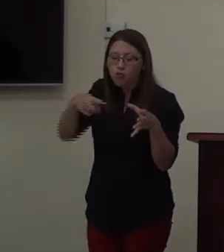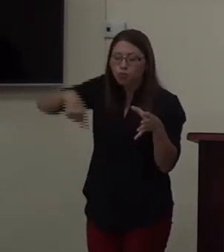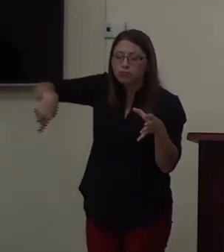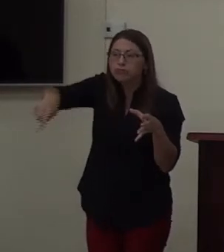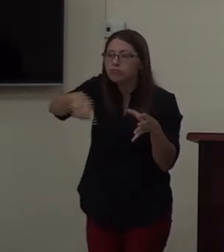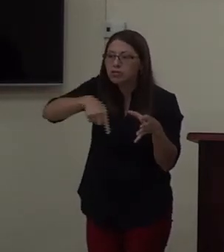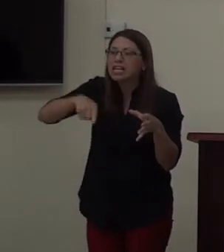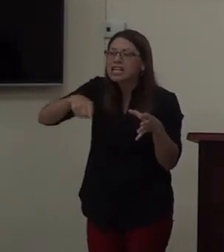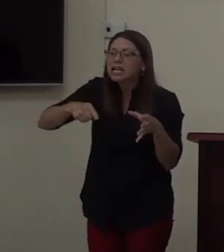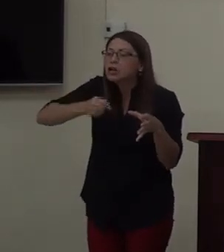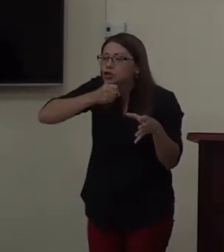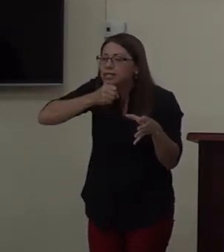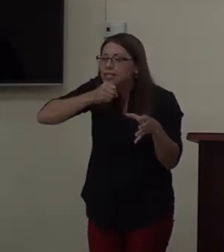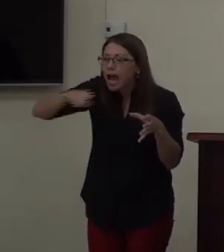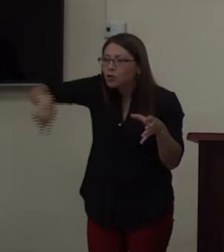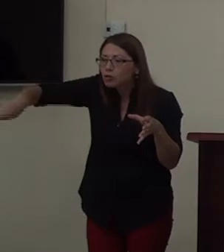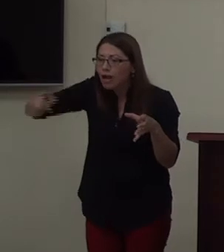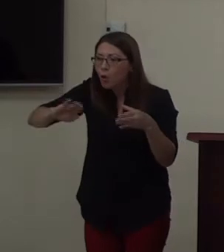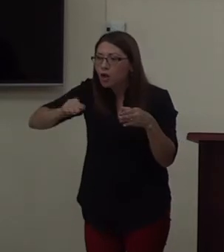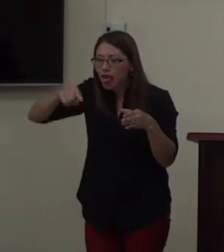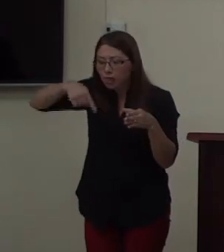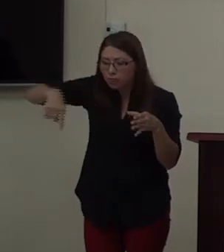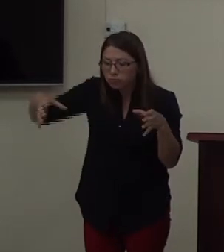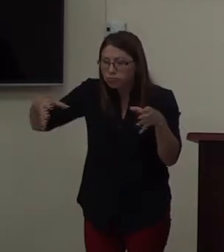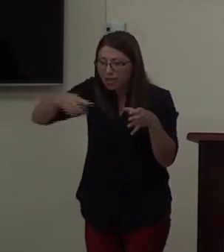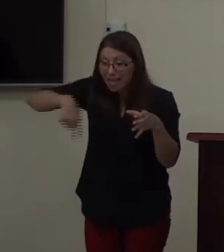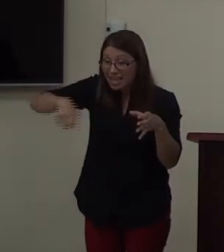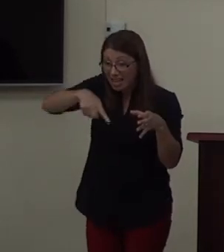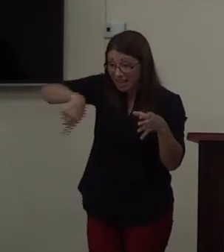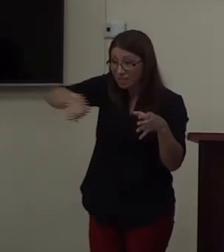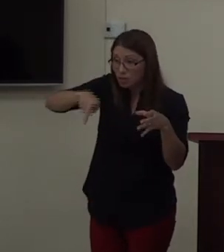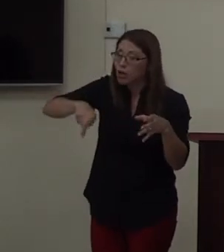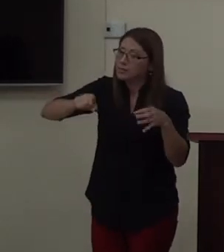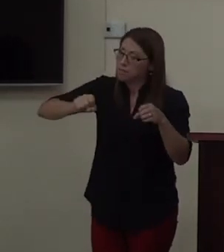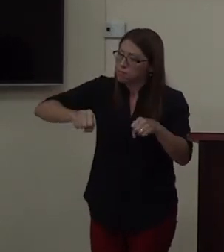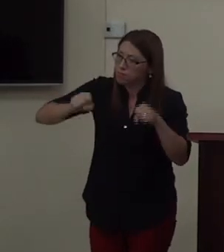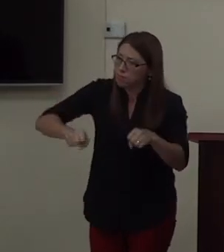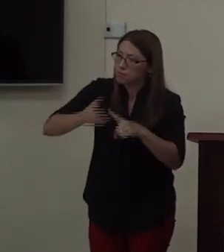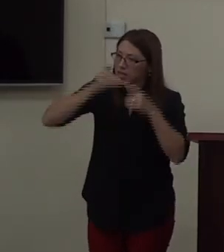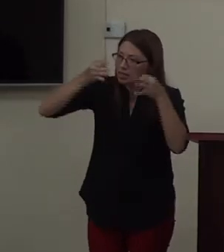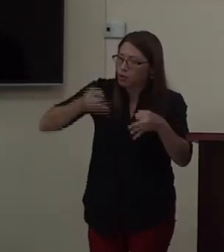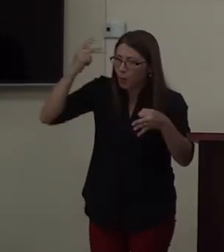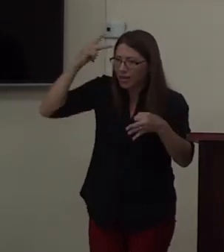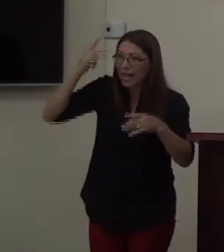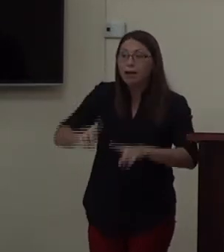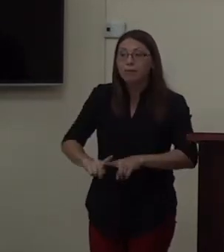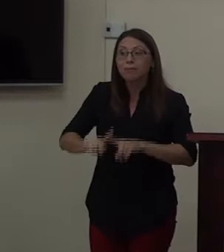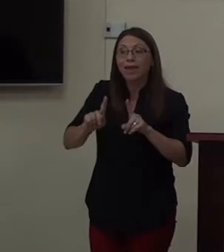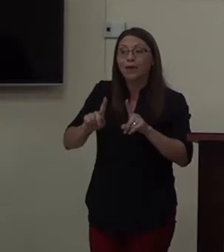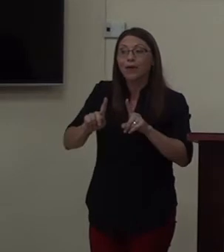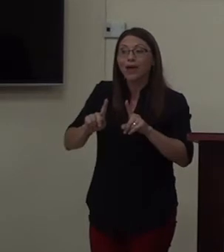por los ancianos de la comunidad y que tienen capacidades de decisión política, pero son distintos